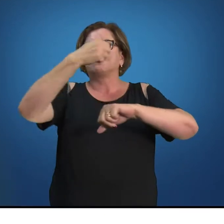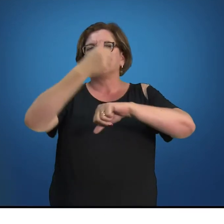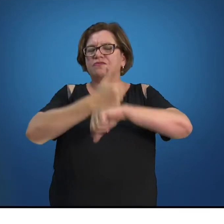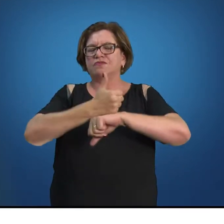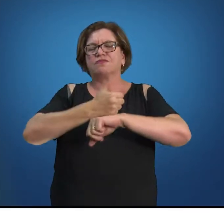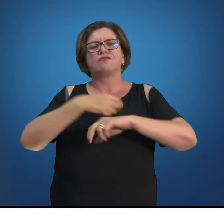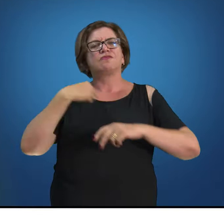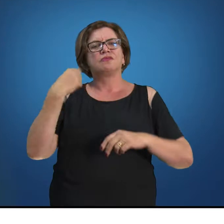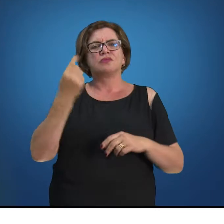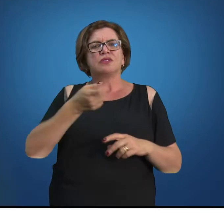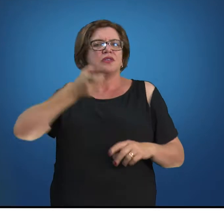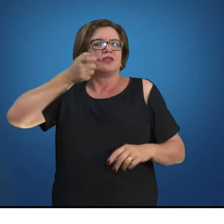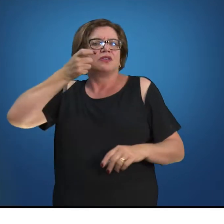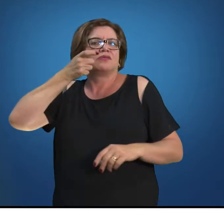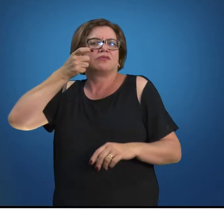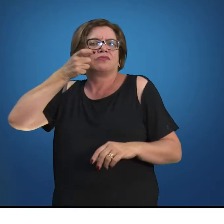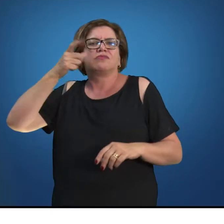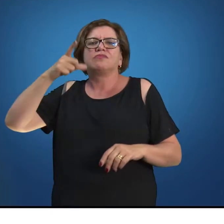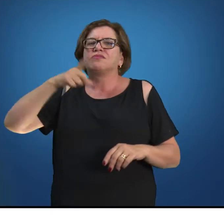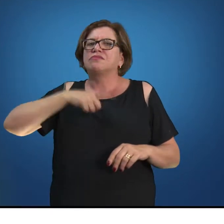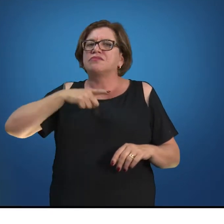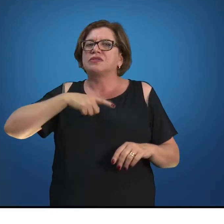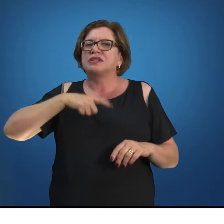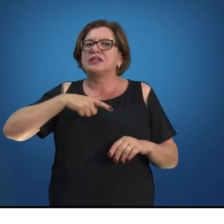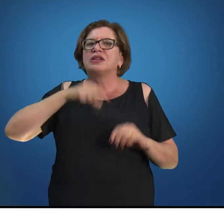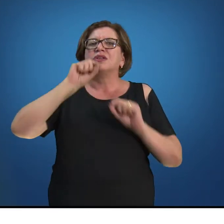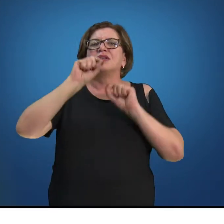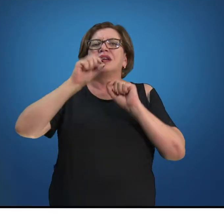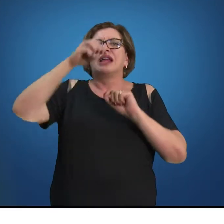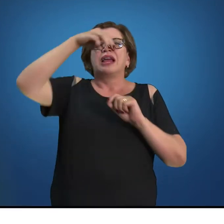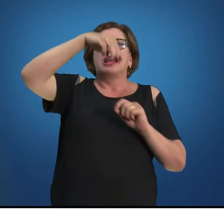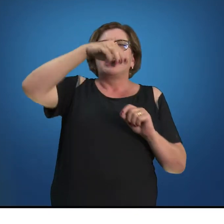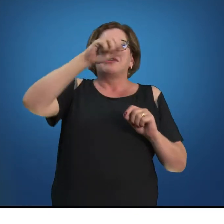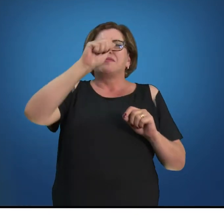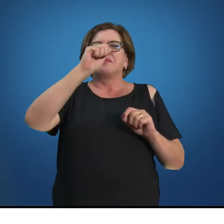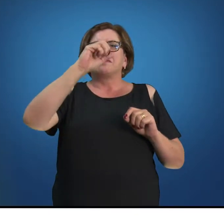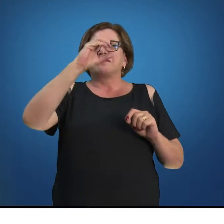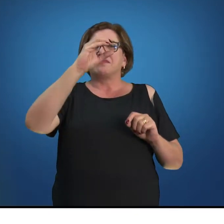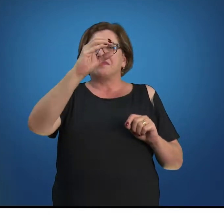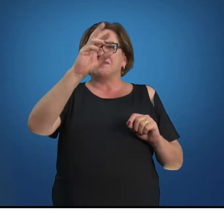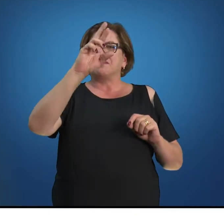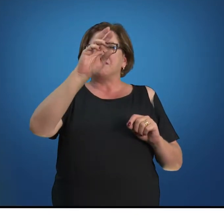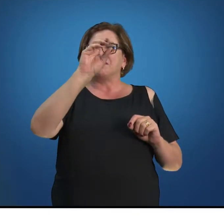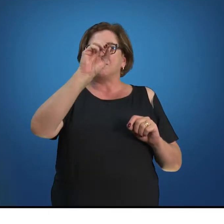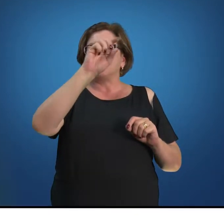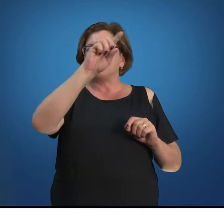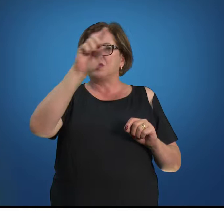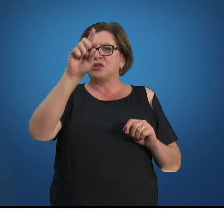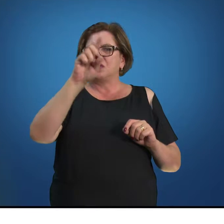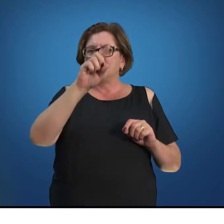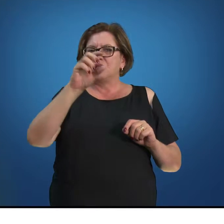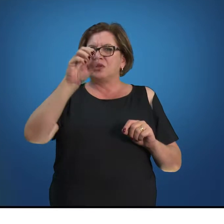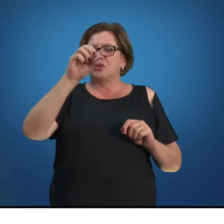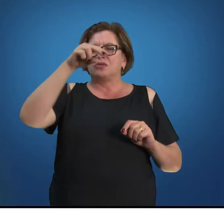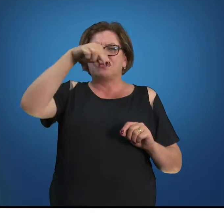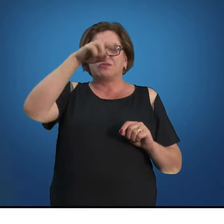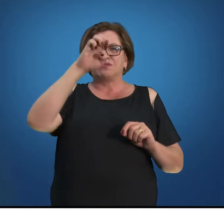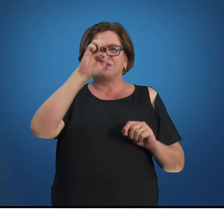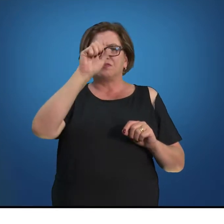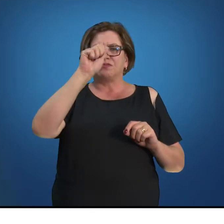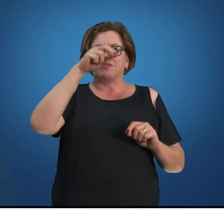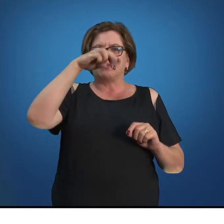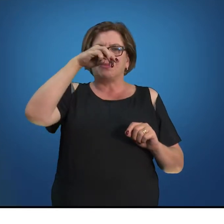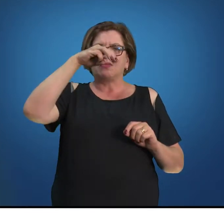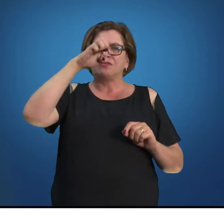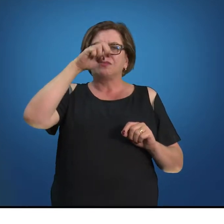a existência do macrozoneamento, que tem um objetivo de dividir o território municipal,